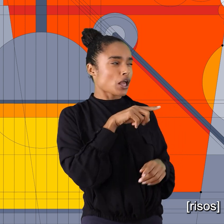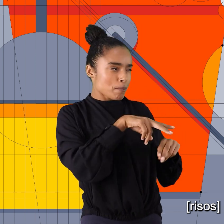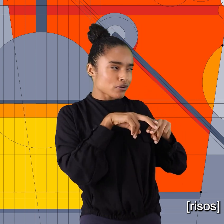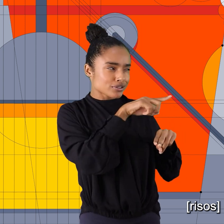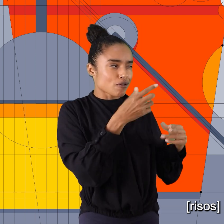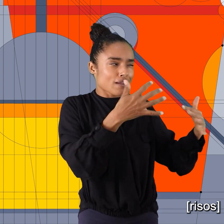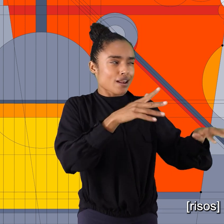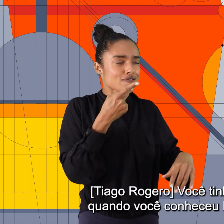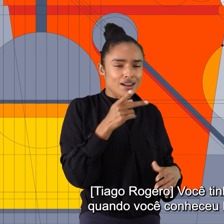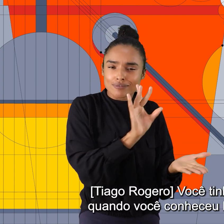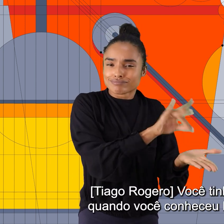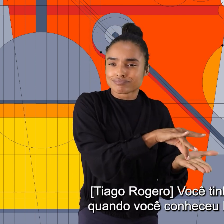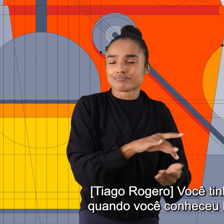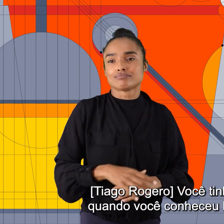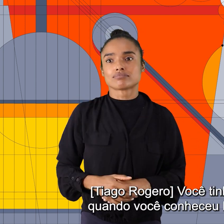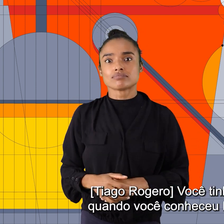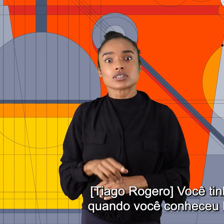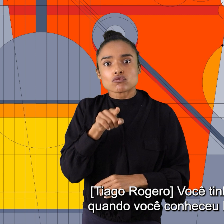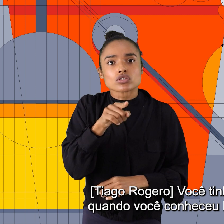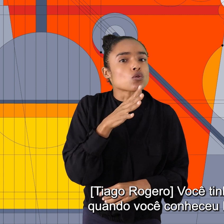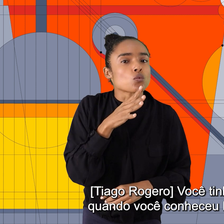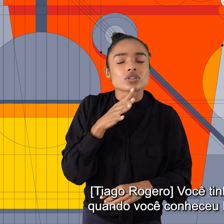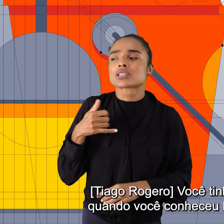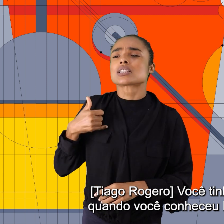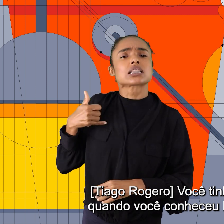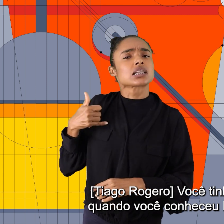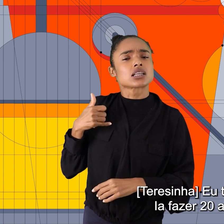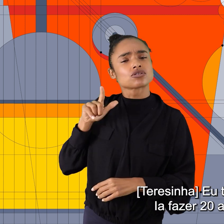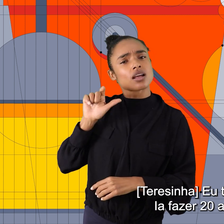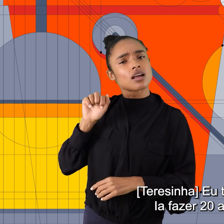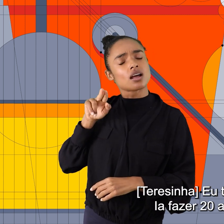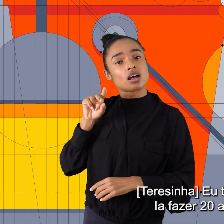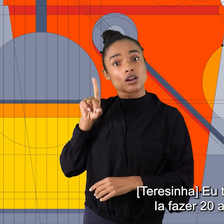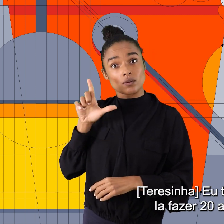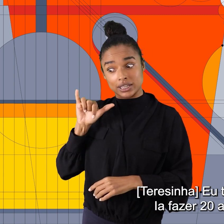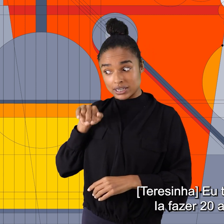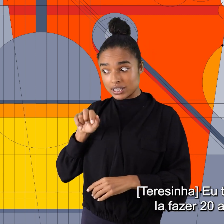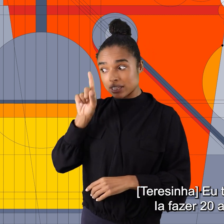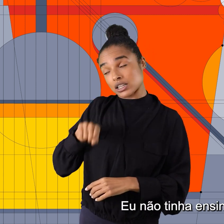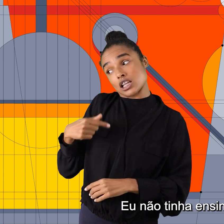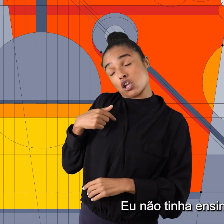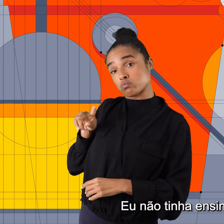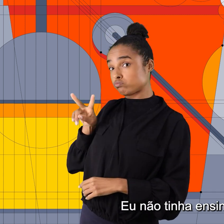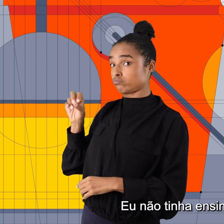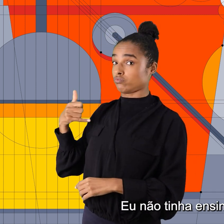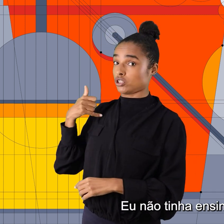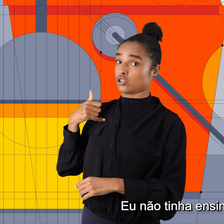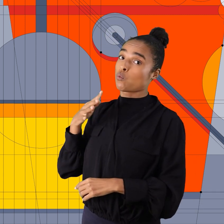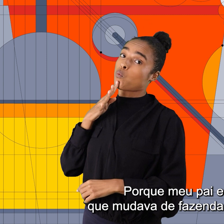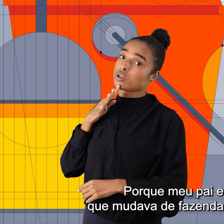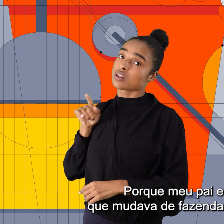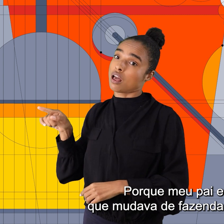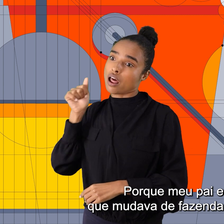difícil. Você tinha quantos anos quando você conheceu a Dona Laudelina? Eu tinha 20, que ia fazer 20 ainda. Eu não tinha ensino